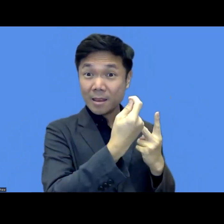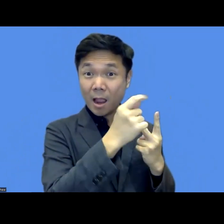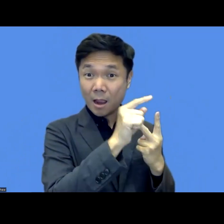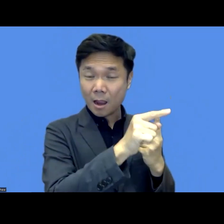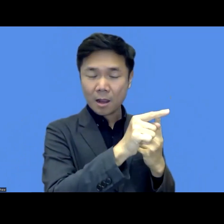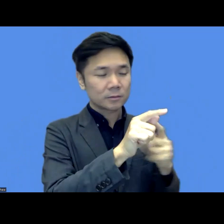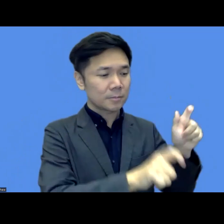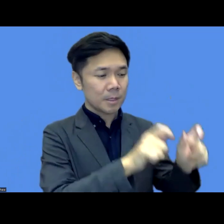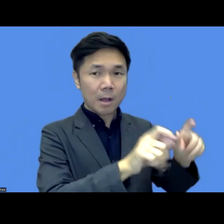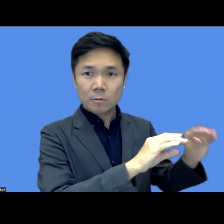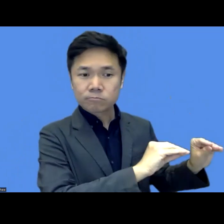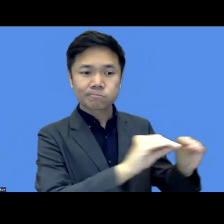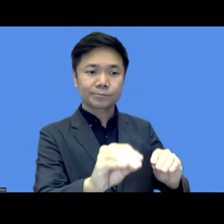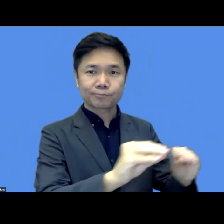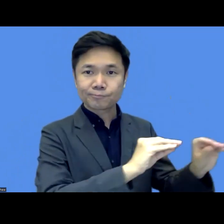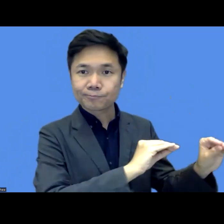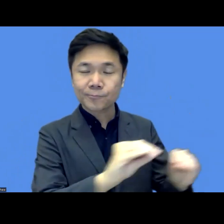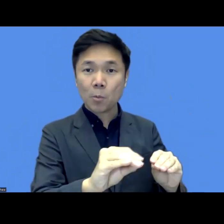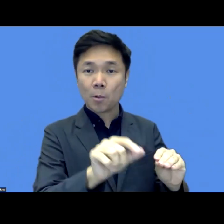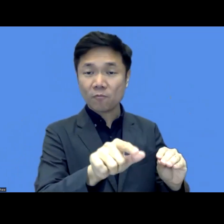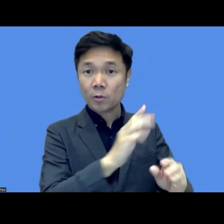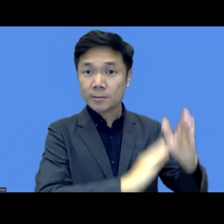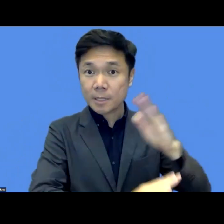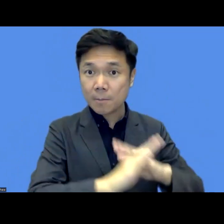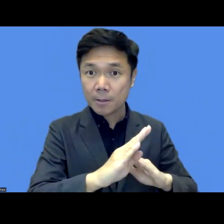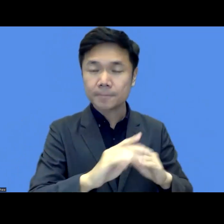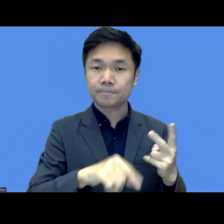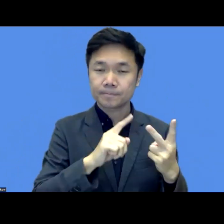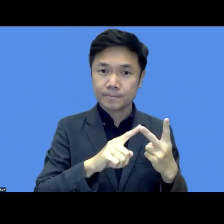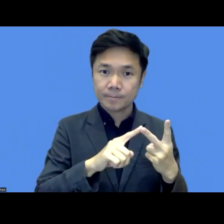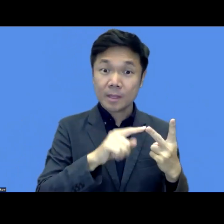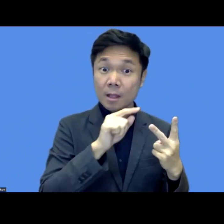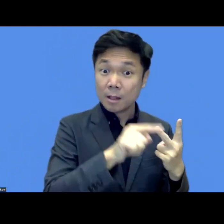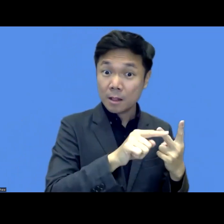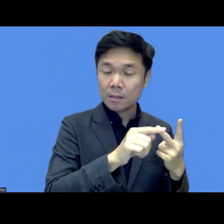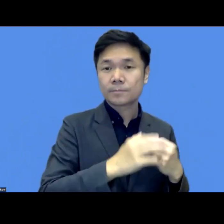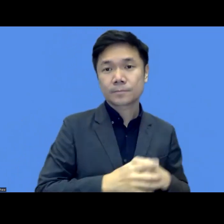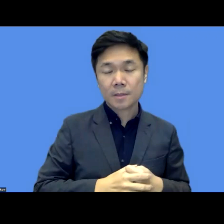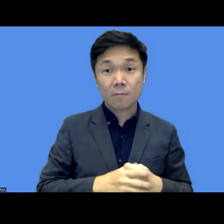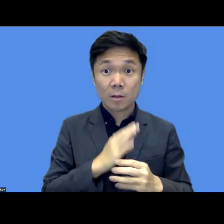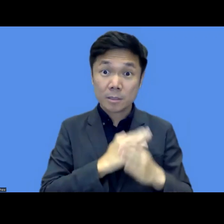humanitaria, lo que estamos planeando hacer. Hay información sobre